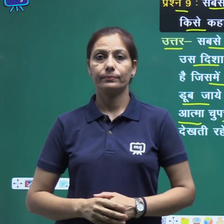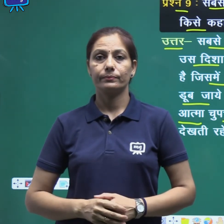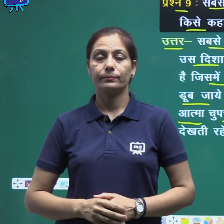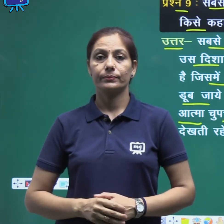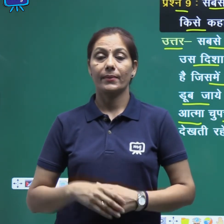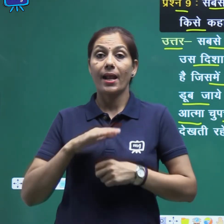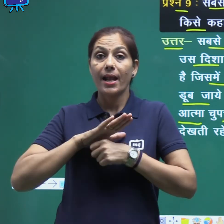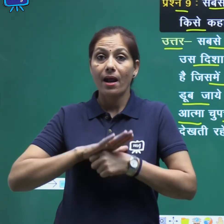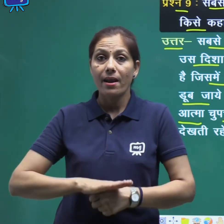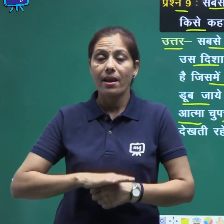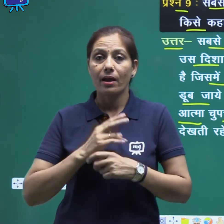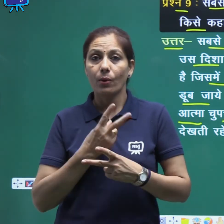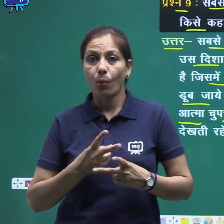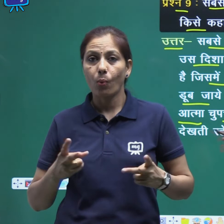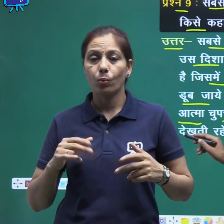अन्याय होता